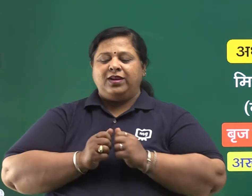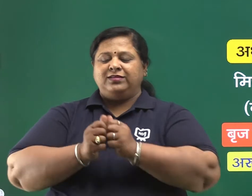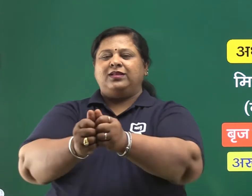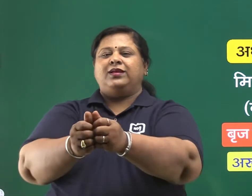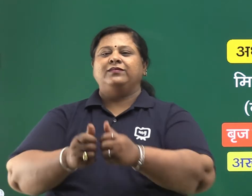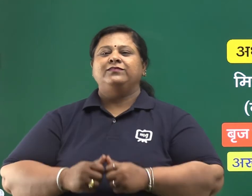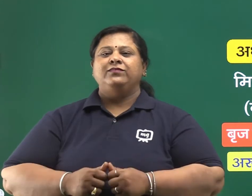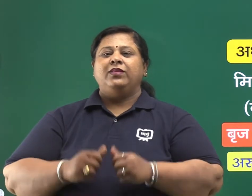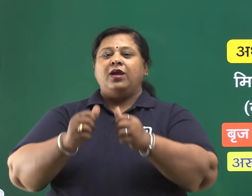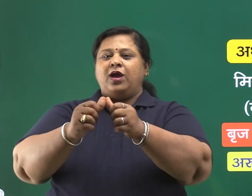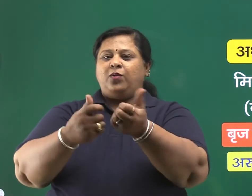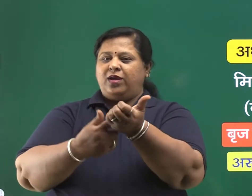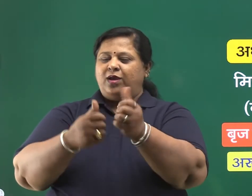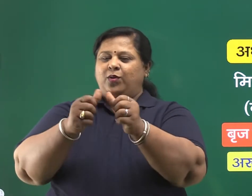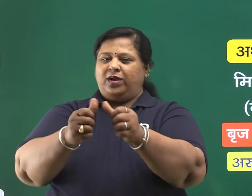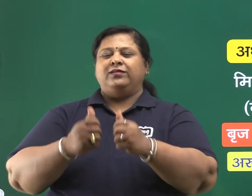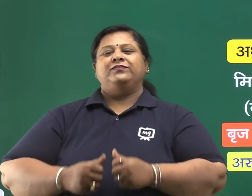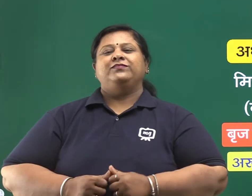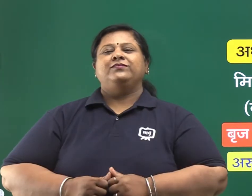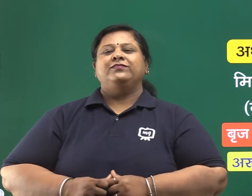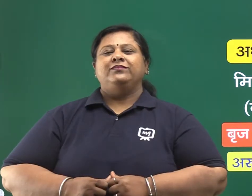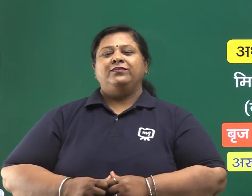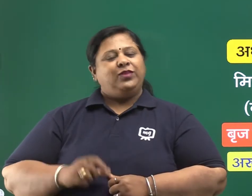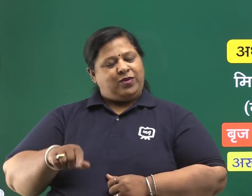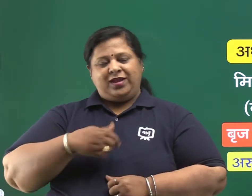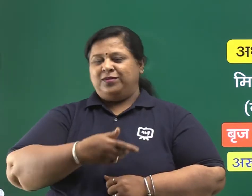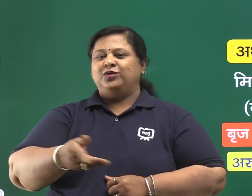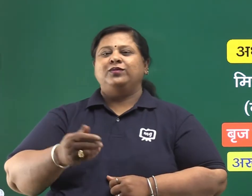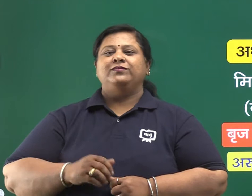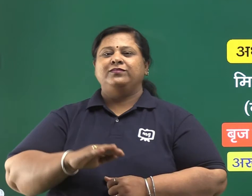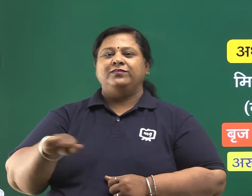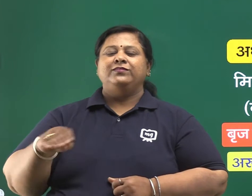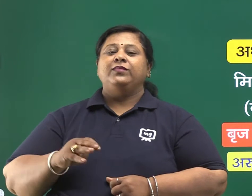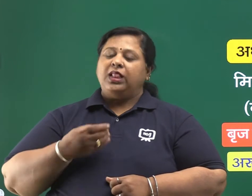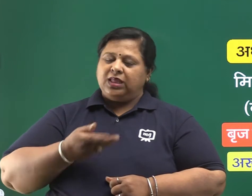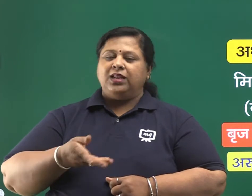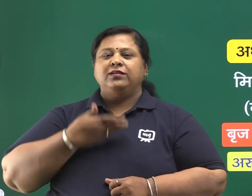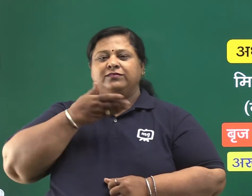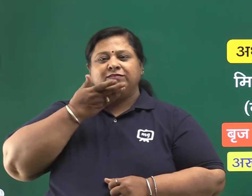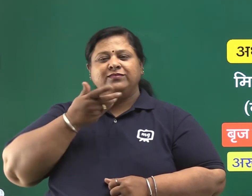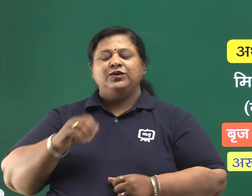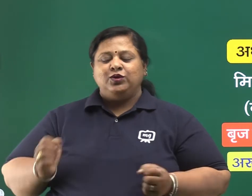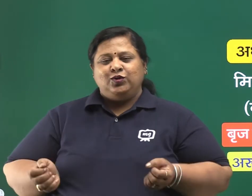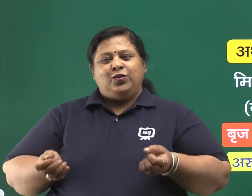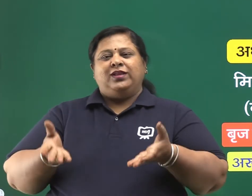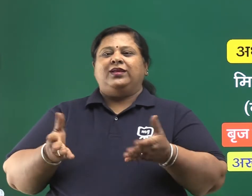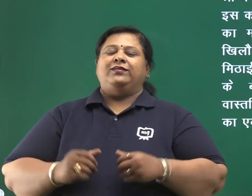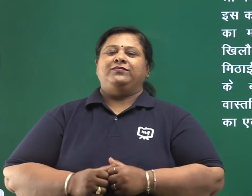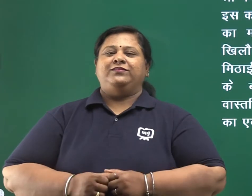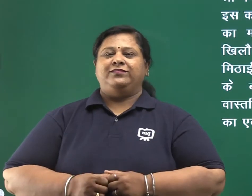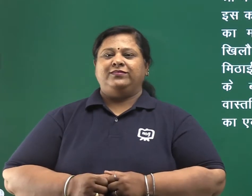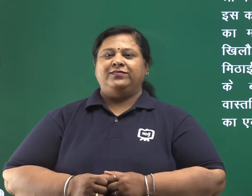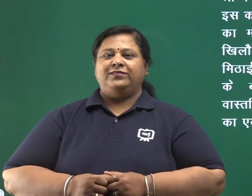हैं अरुणा अरोड़ा। तो आइए बच्चों, अध्ययन शुरू करते हैं।